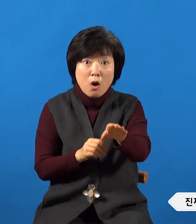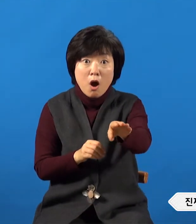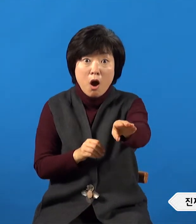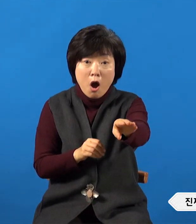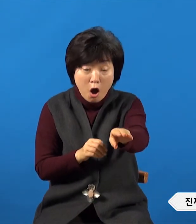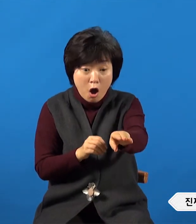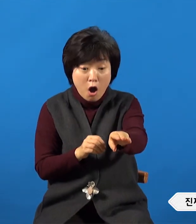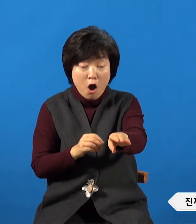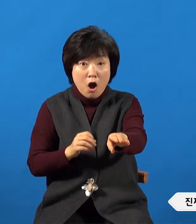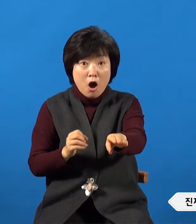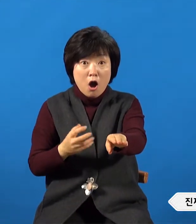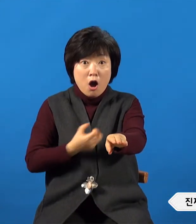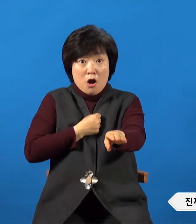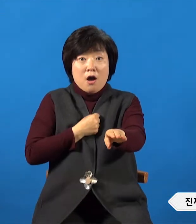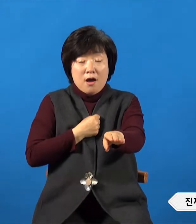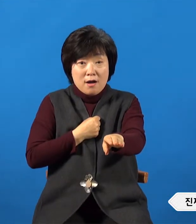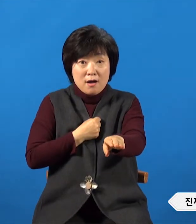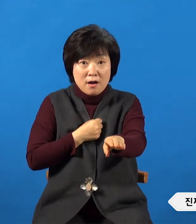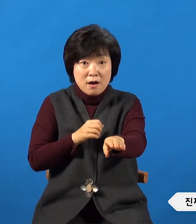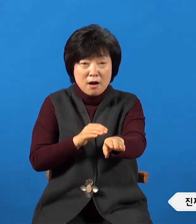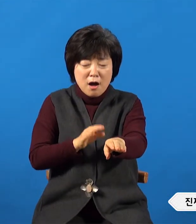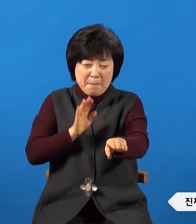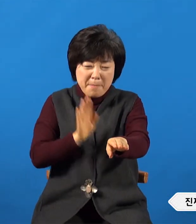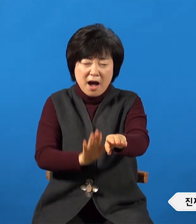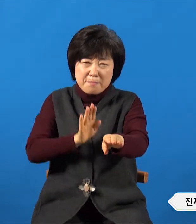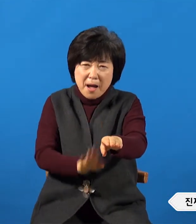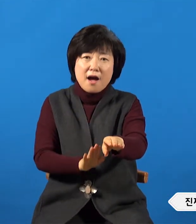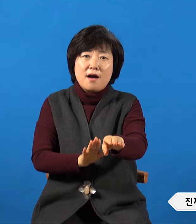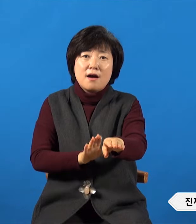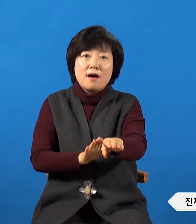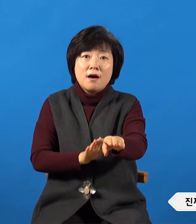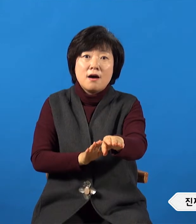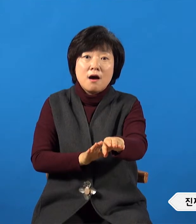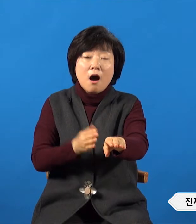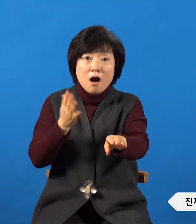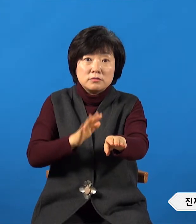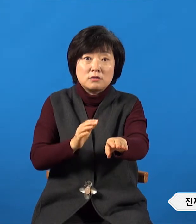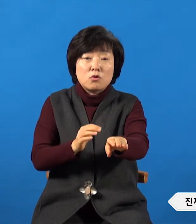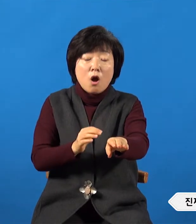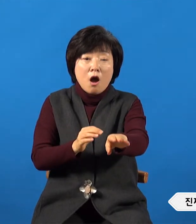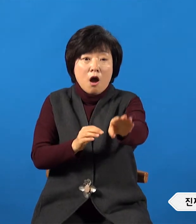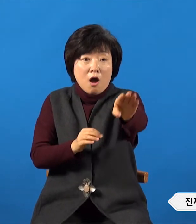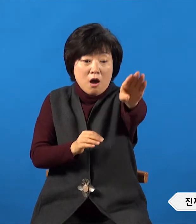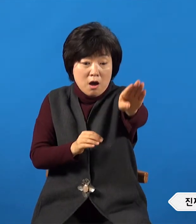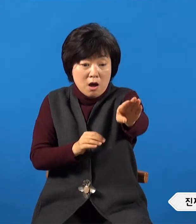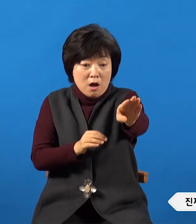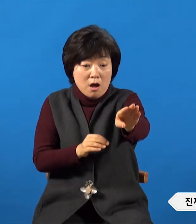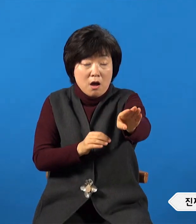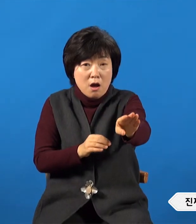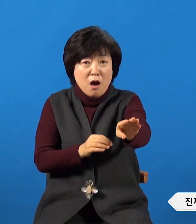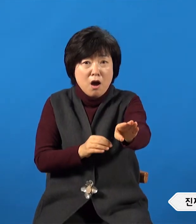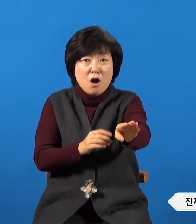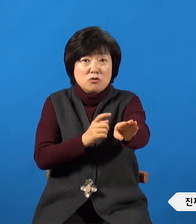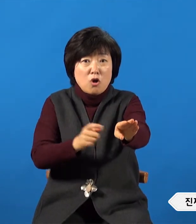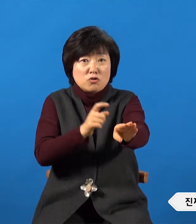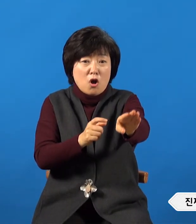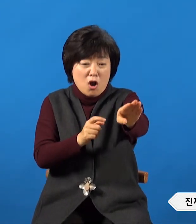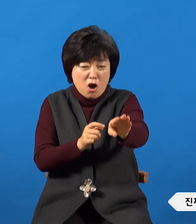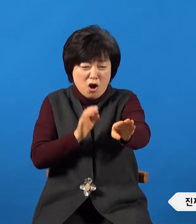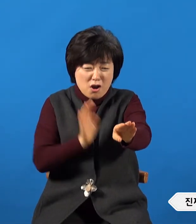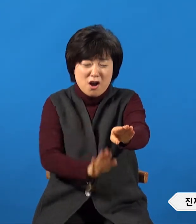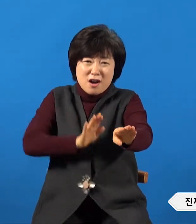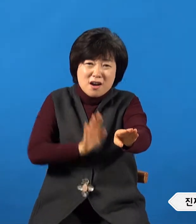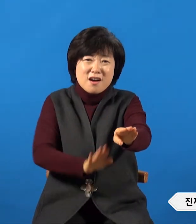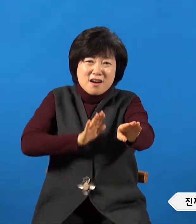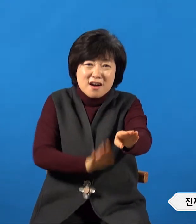내려오는 겁니다. 깜짝 놀라서 콜렉션을 빵빵 눌렀는데도 불구하고 계속 내려옵니다. 더 세게 몇